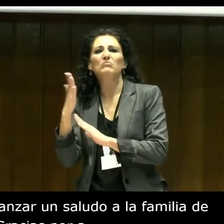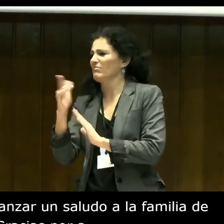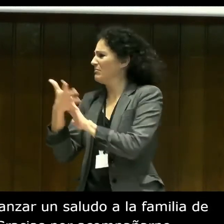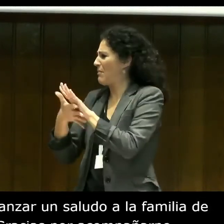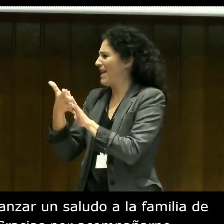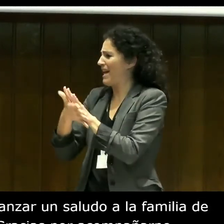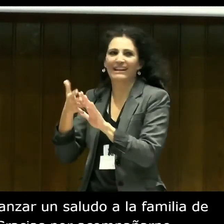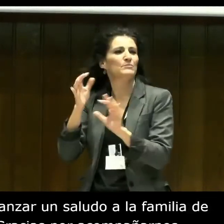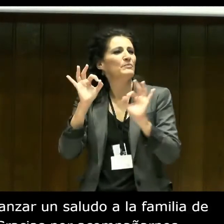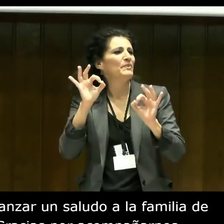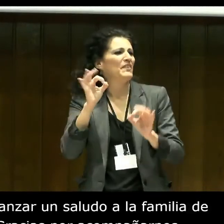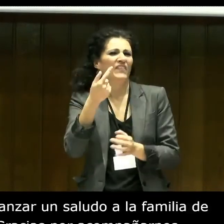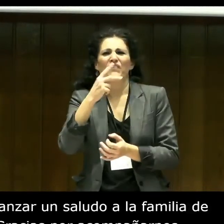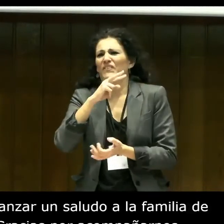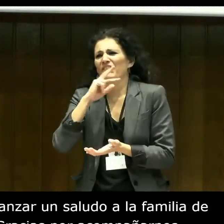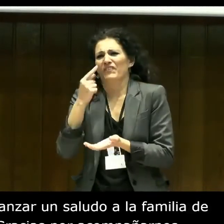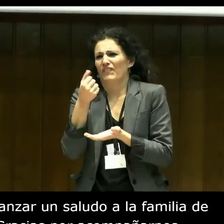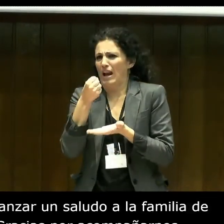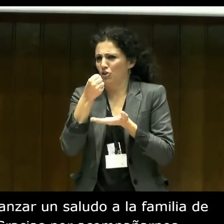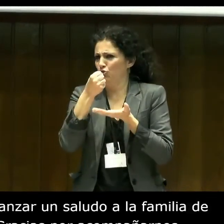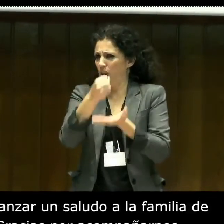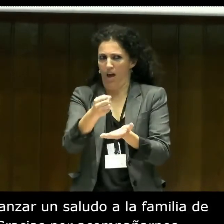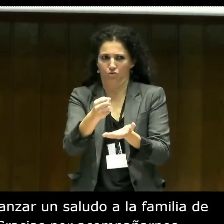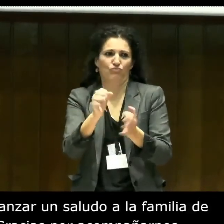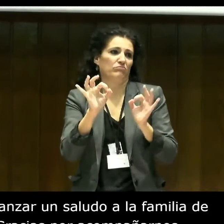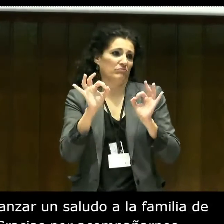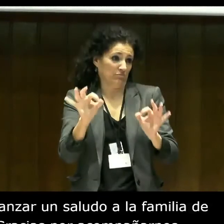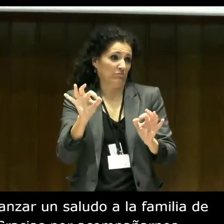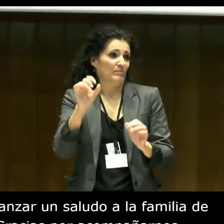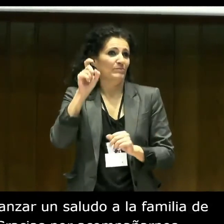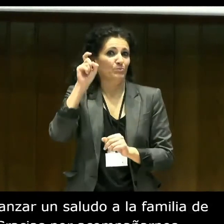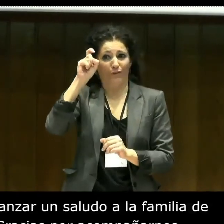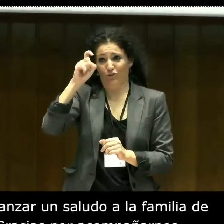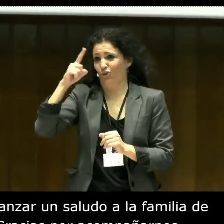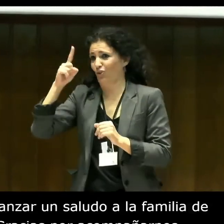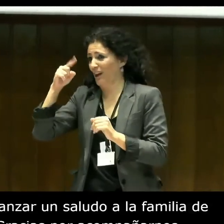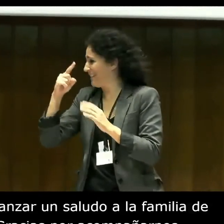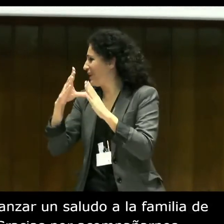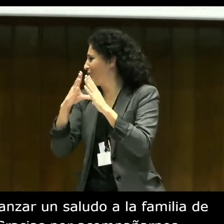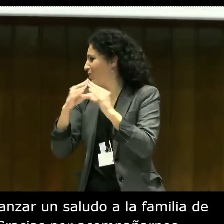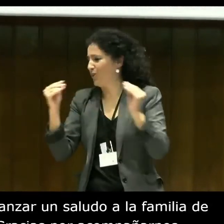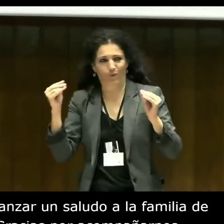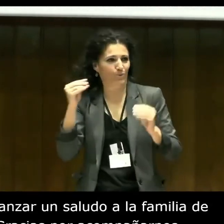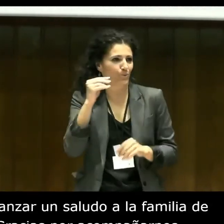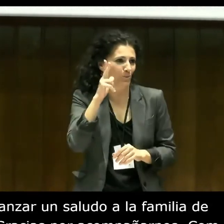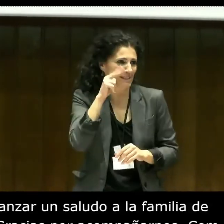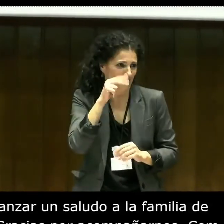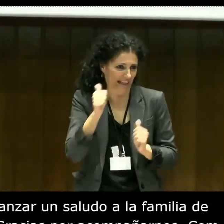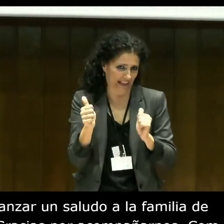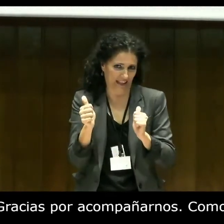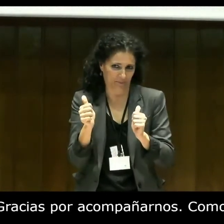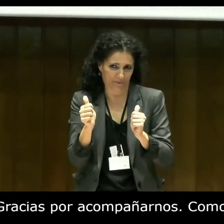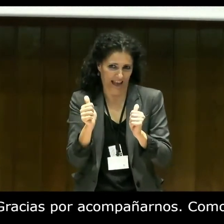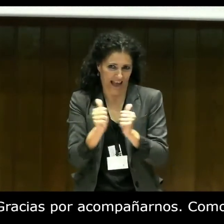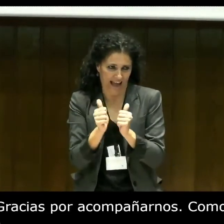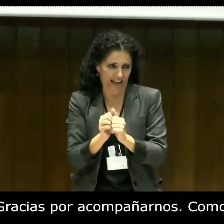Como decía, Rubén nos va a hablar del valioso legado que nos ha dejado el